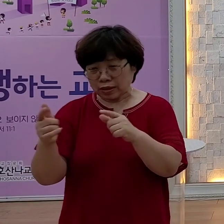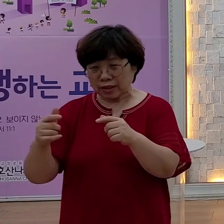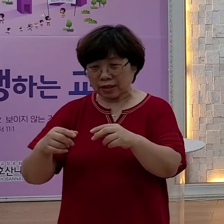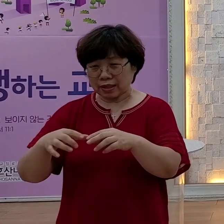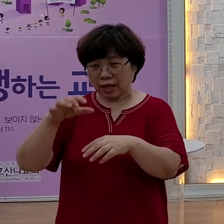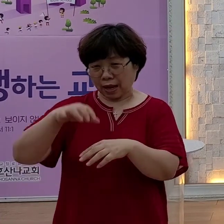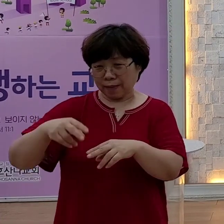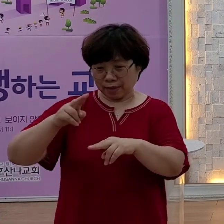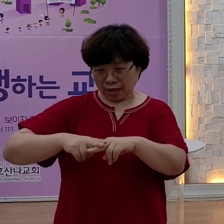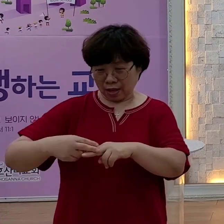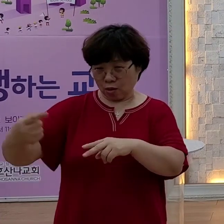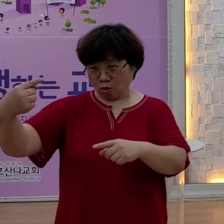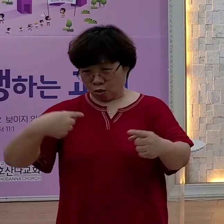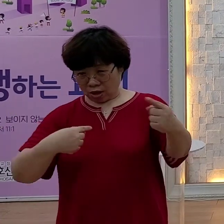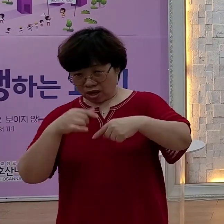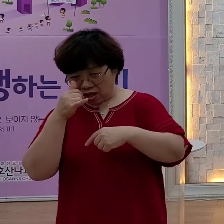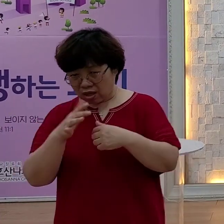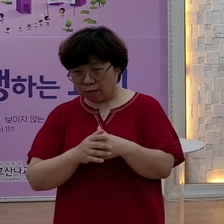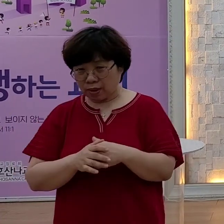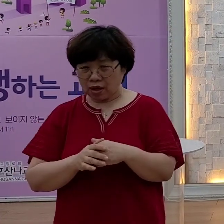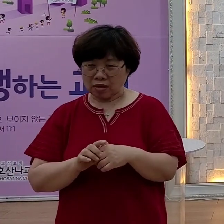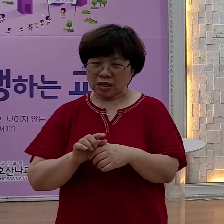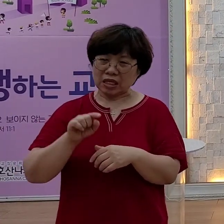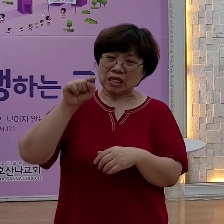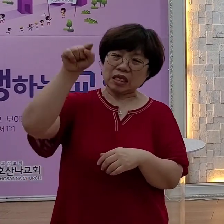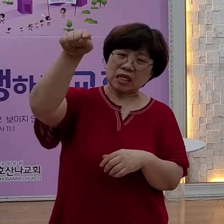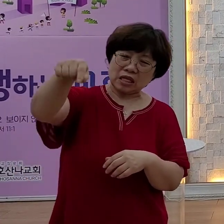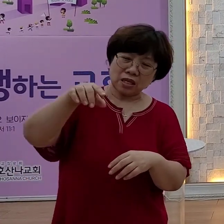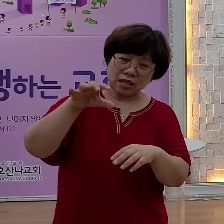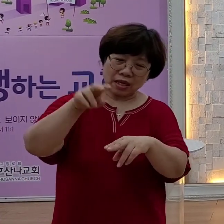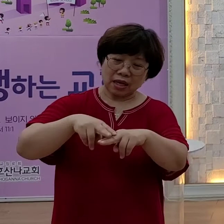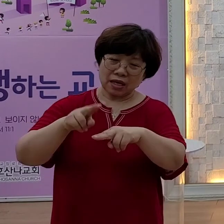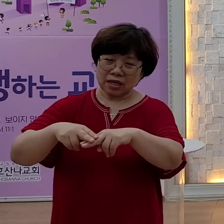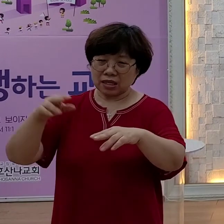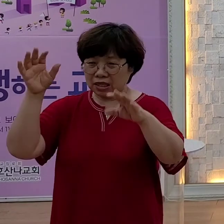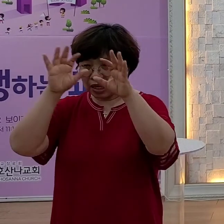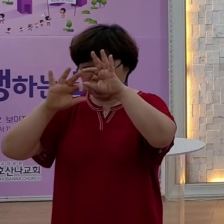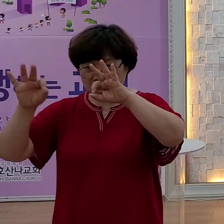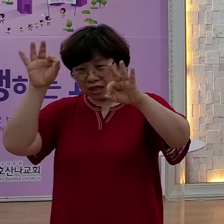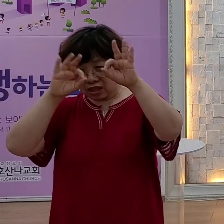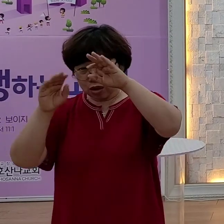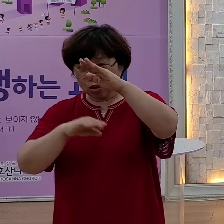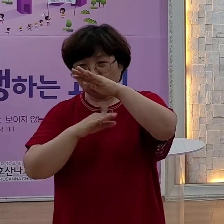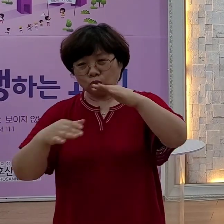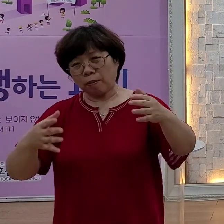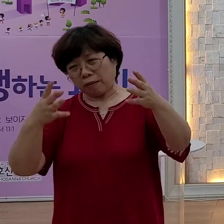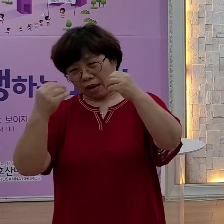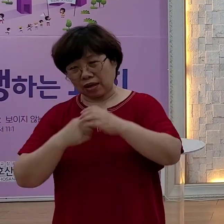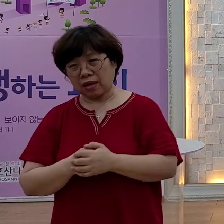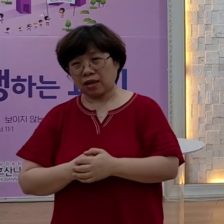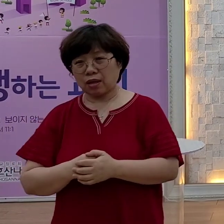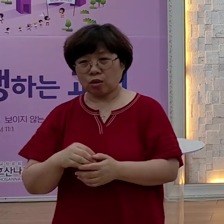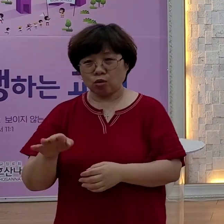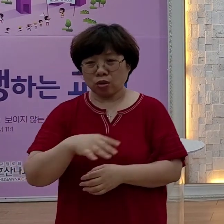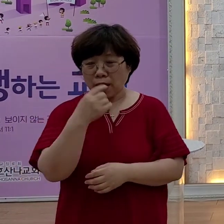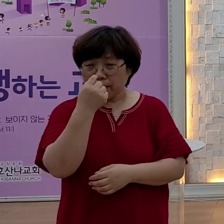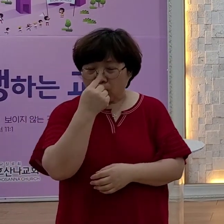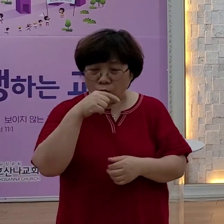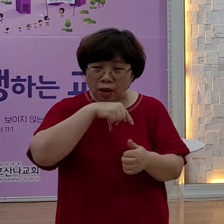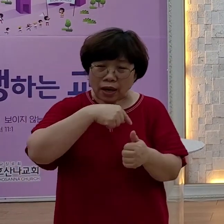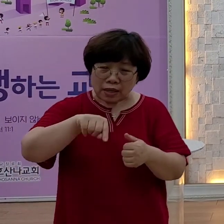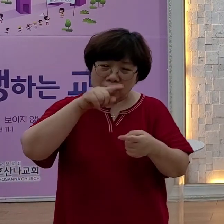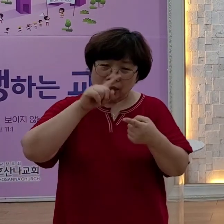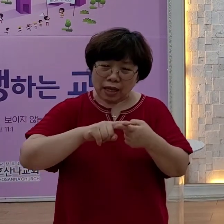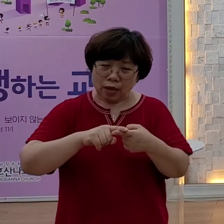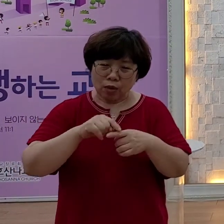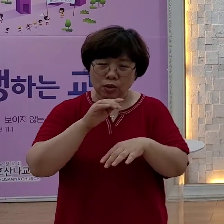그렇지 못한 분들이 많습니다. 그러니까 우리가 배우고 또 가르친 대로 우리는 살지